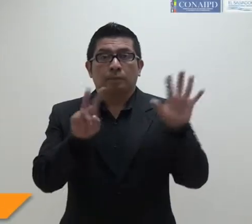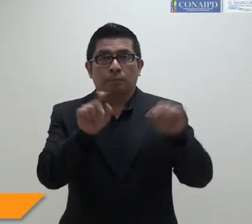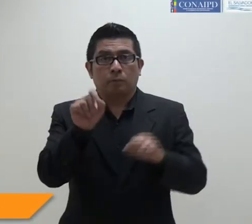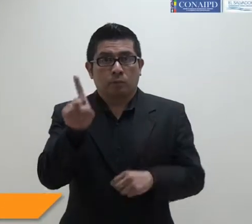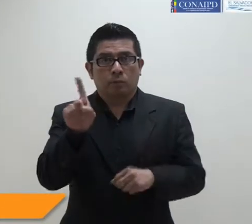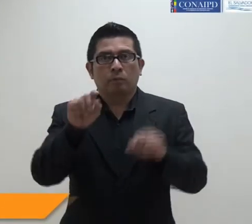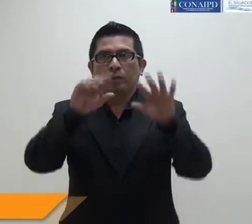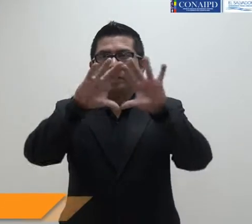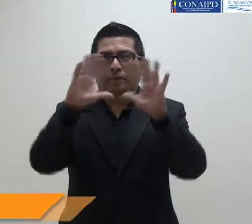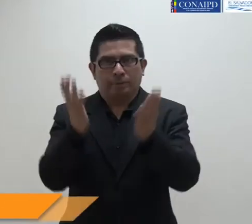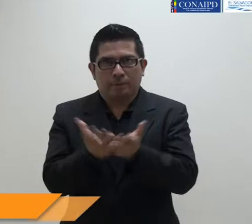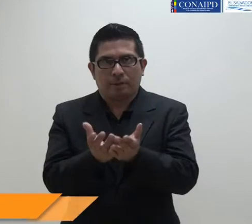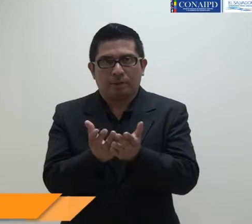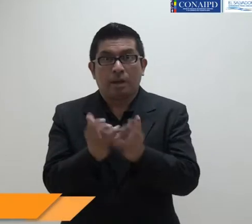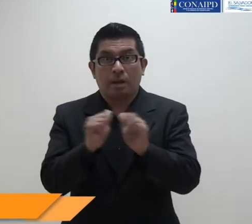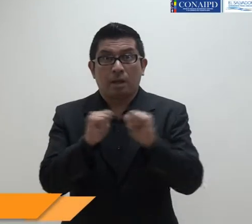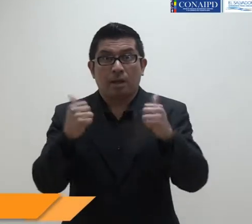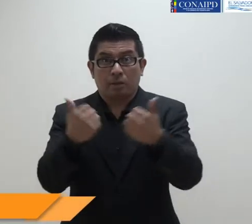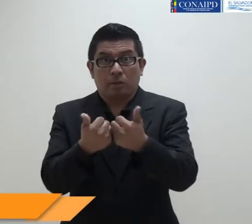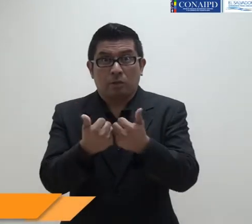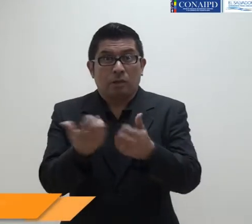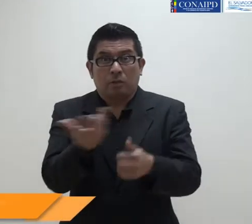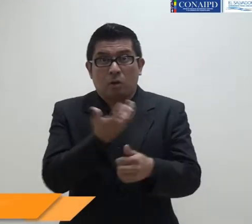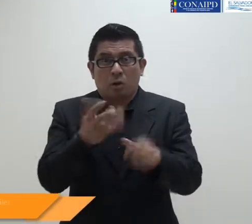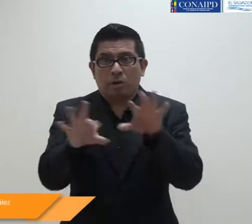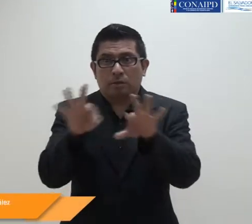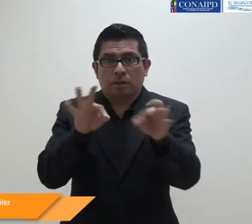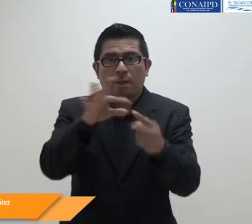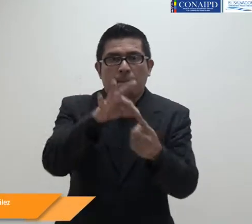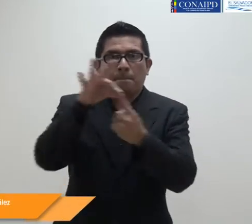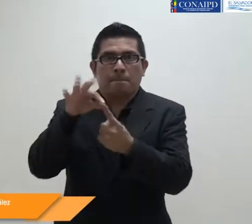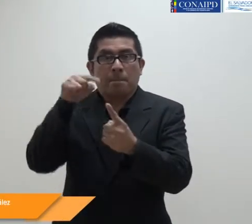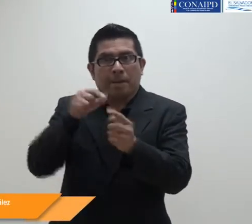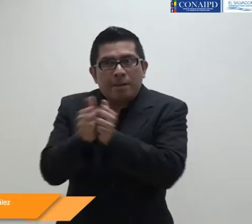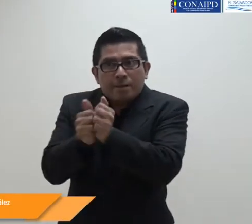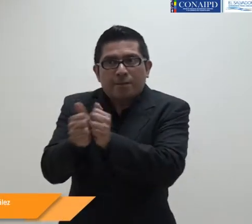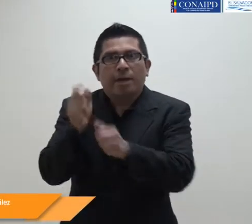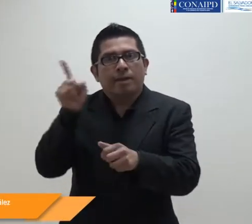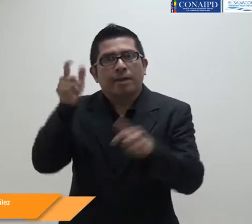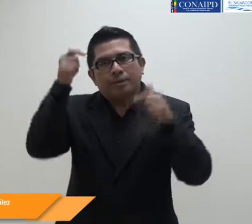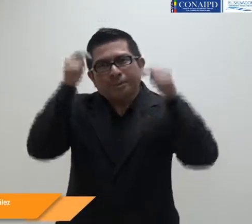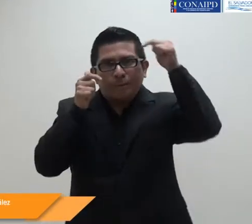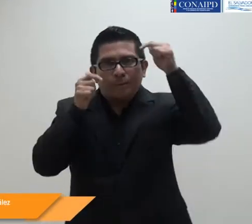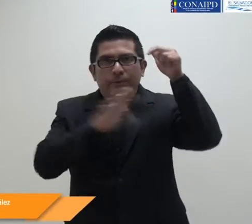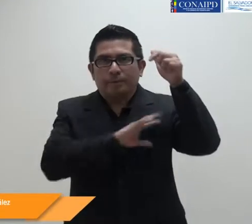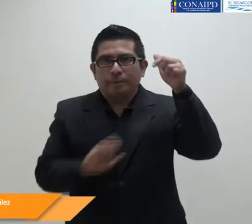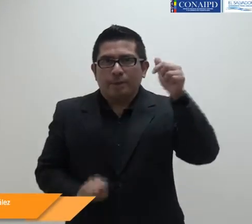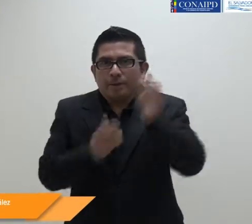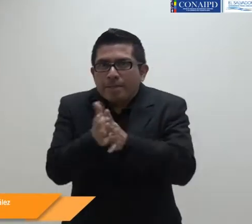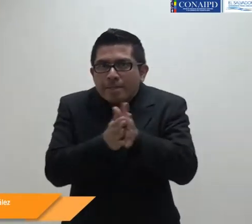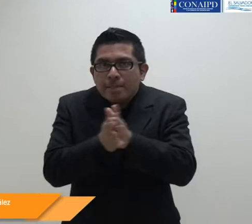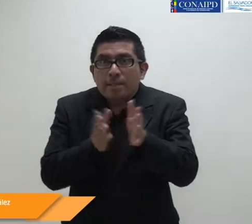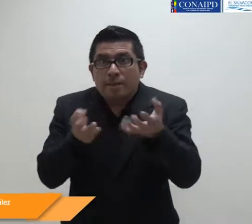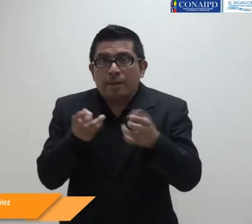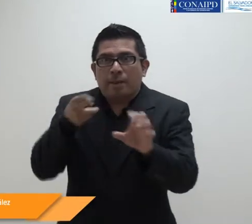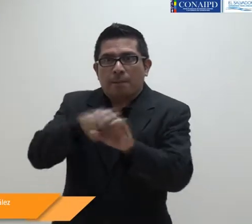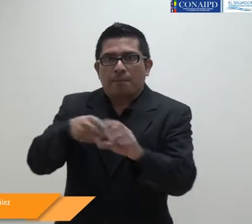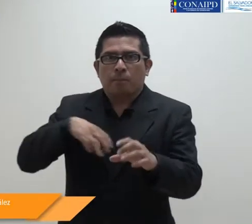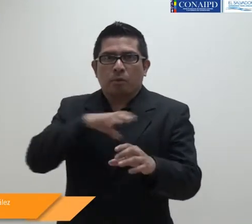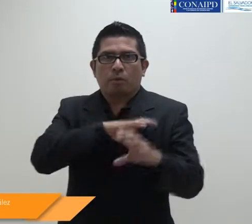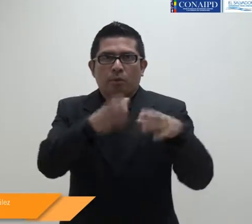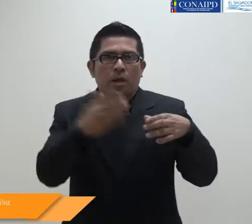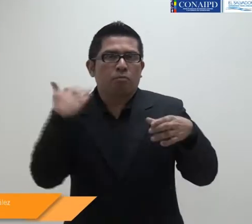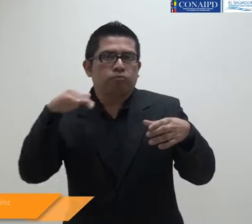Internacionales. Organizaciones eligen candidato para Comité de Expertos de Naciones Unidas. El Salvador, interesado en ser parte del Comité de Expertos que